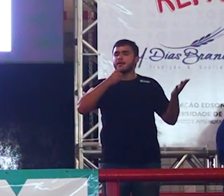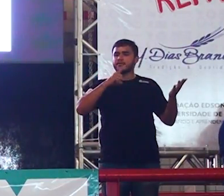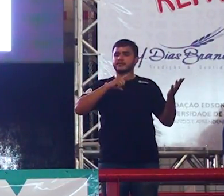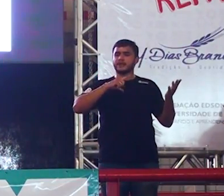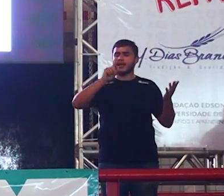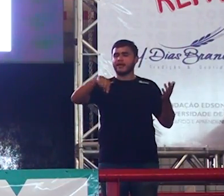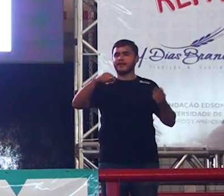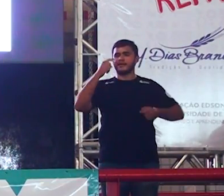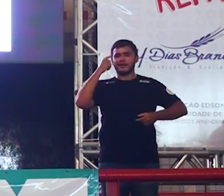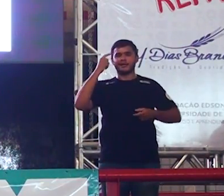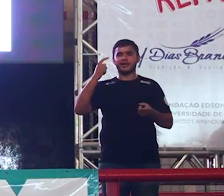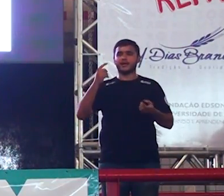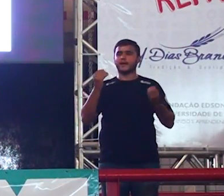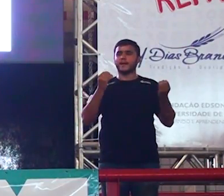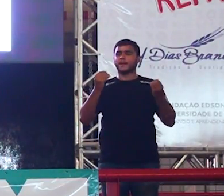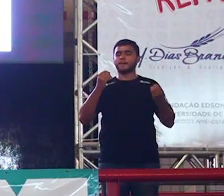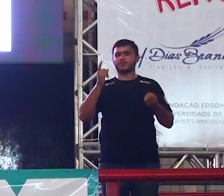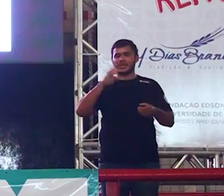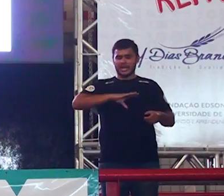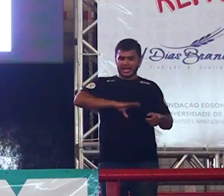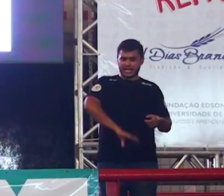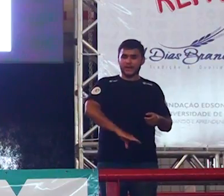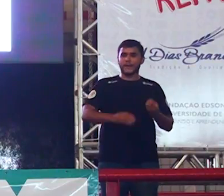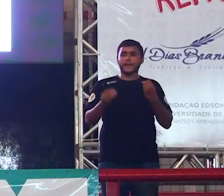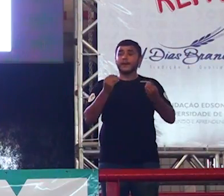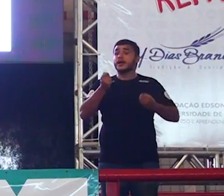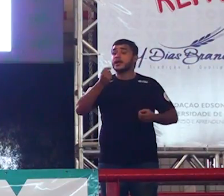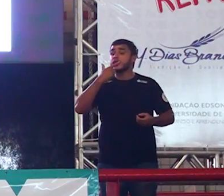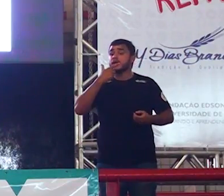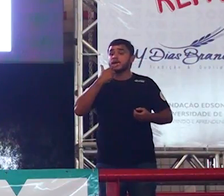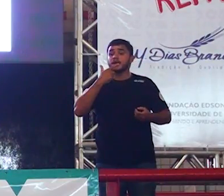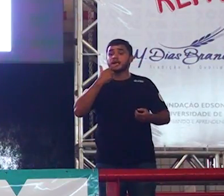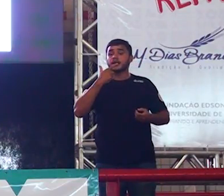para combater a cólica menstrual são chamados de